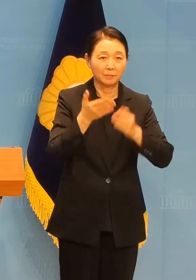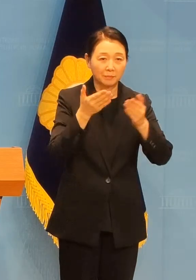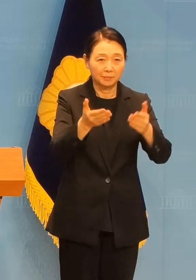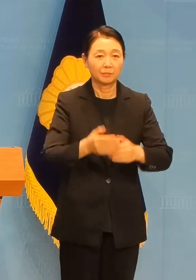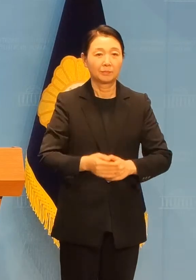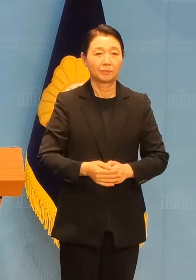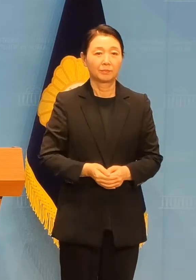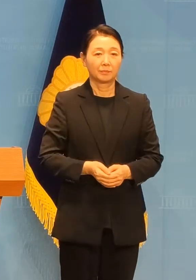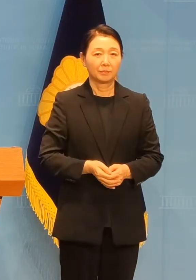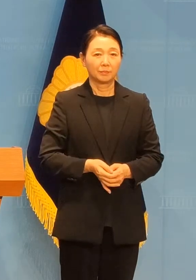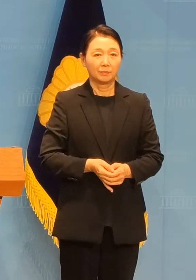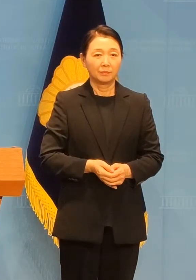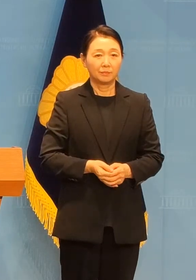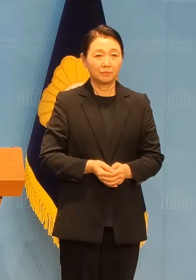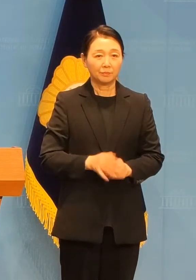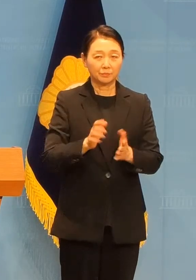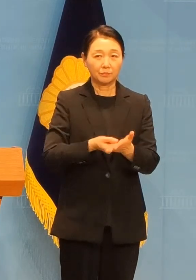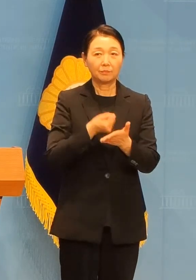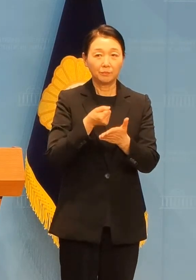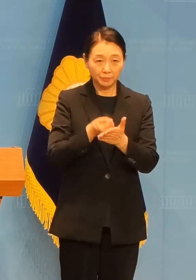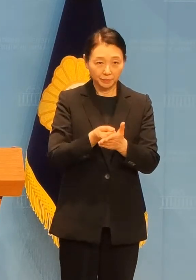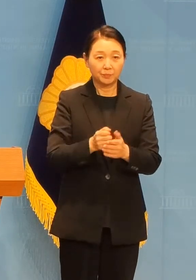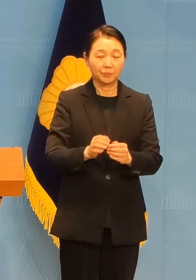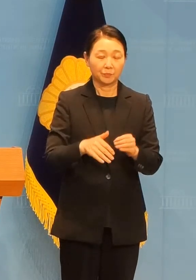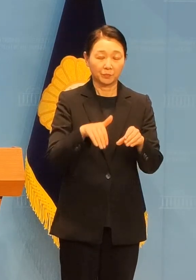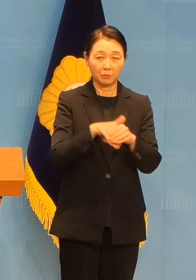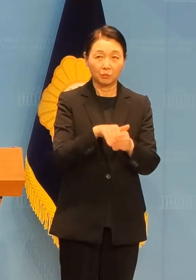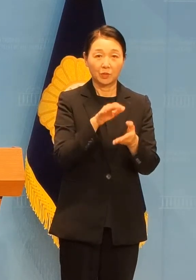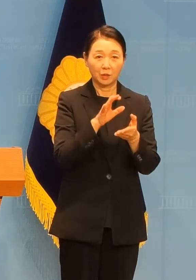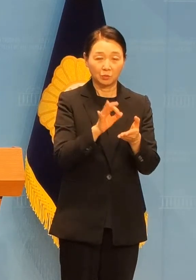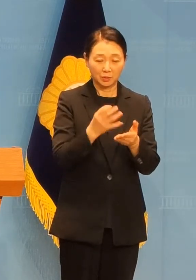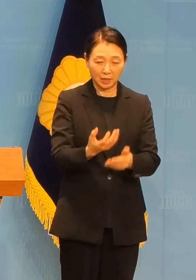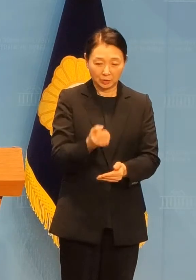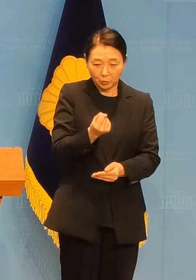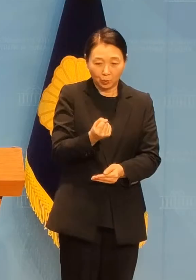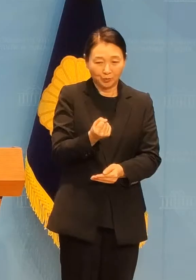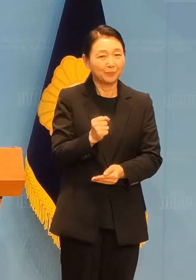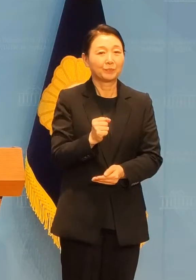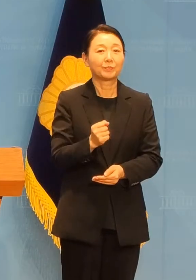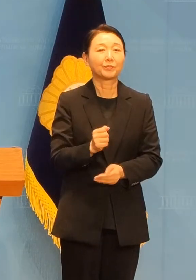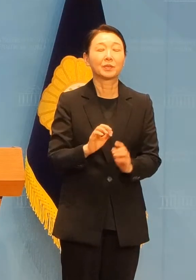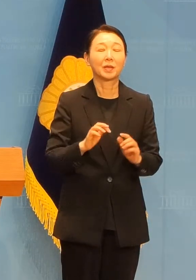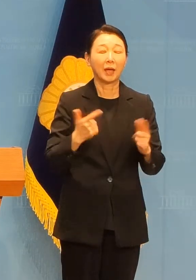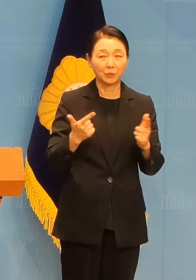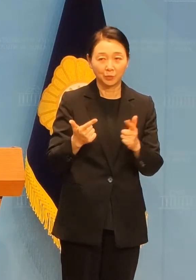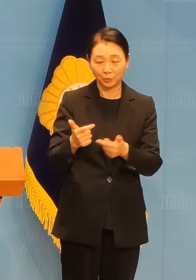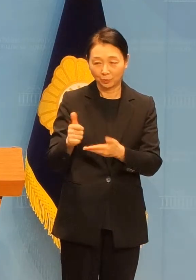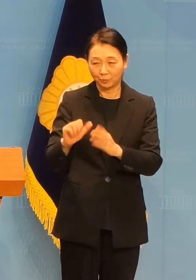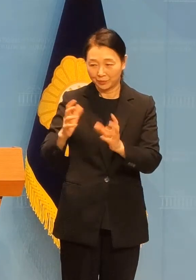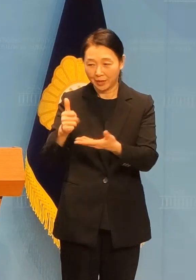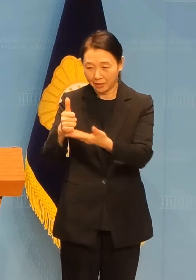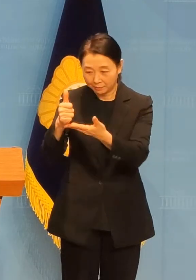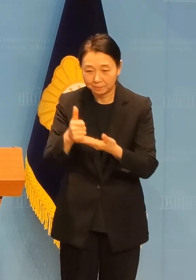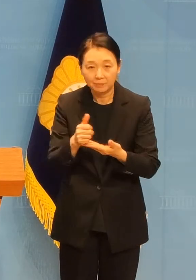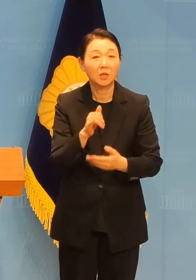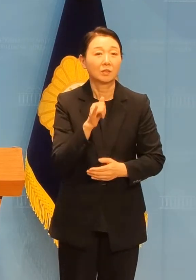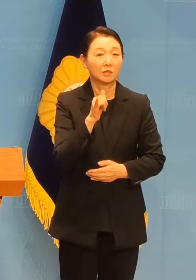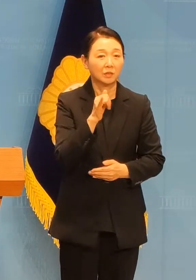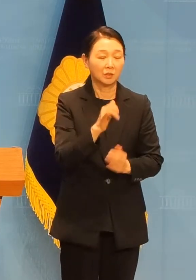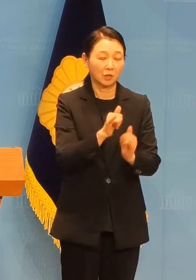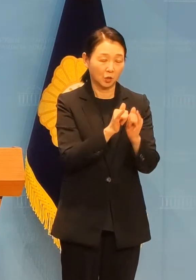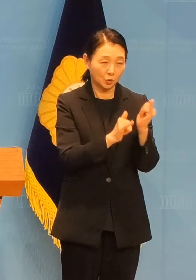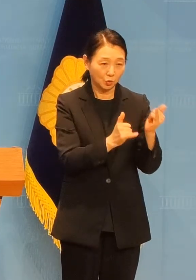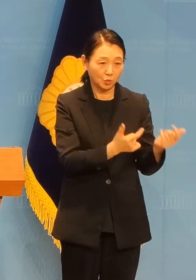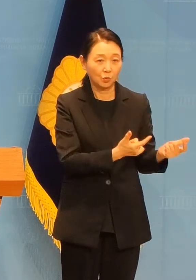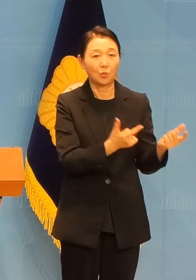표합니다. 이번 결정은 문화유산을 소유의 대상이 아닌 상호 존중의 원칙 위에서 인류